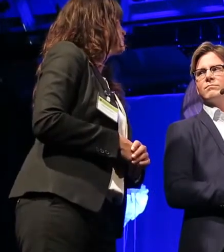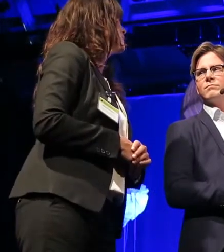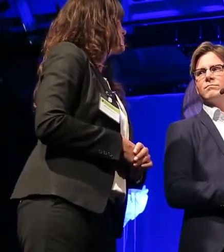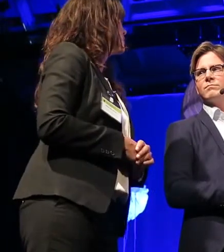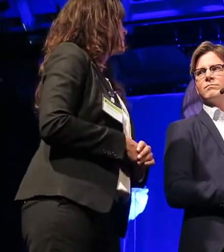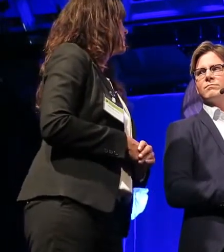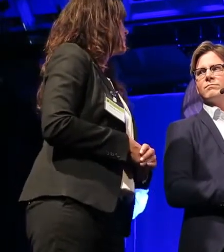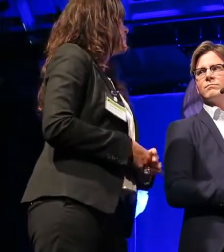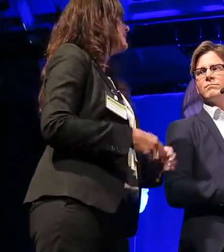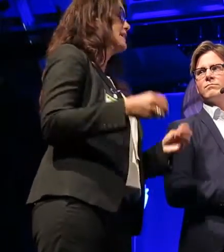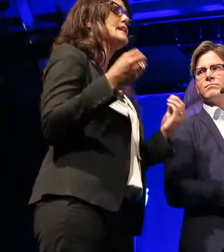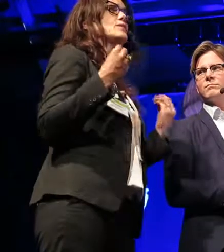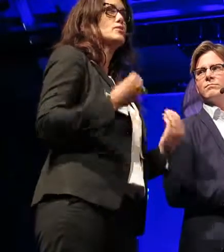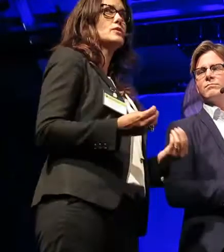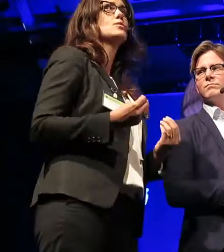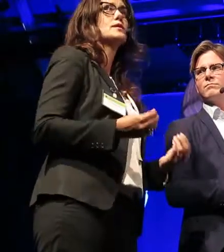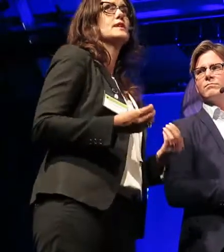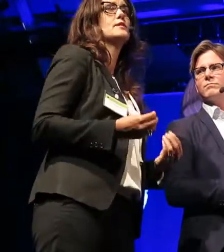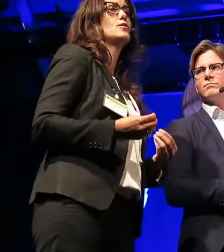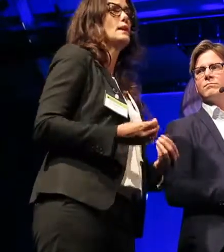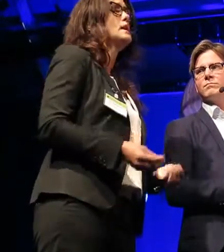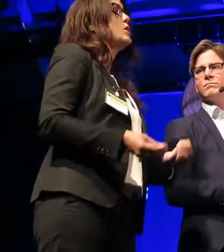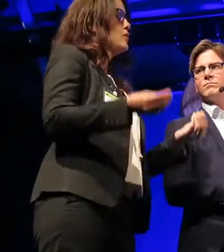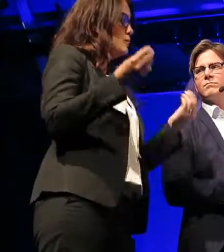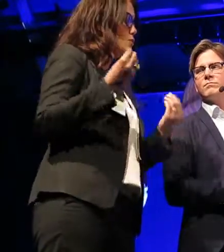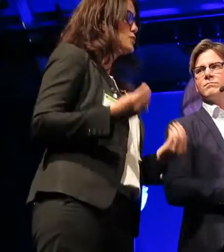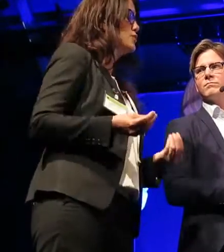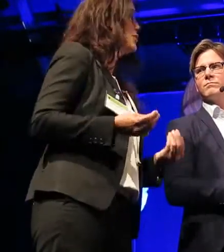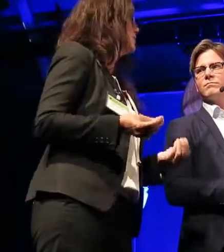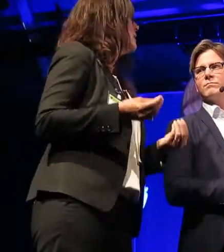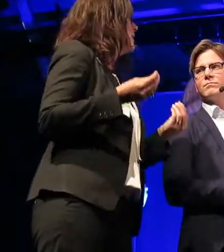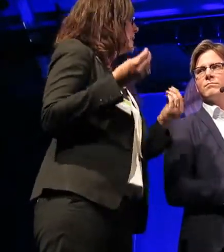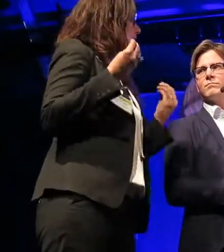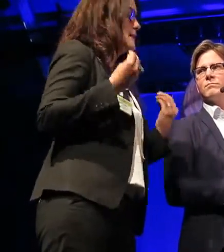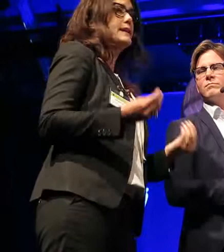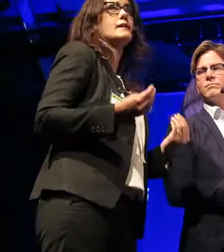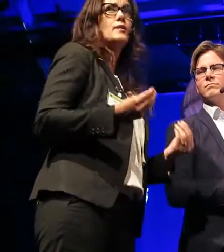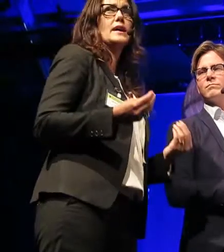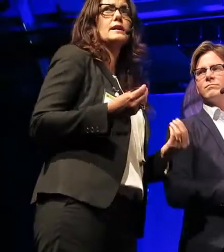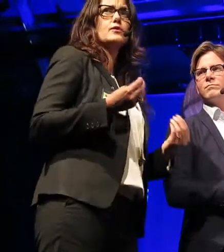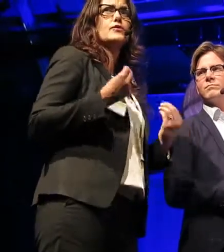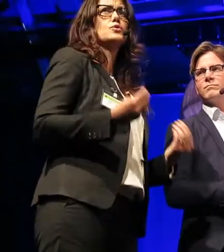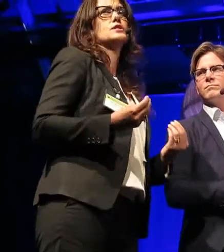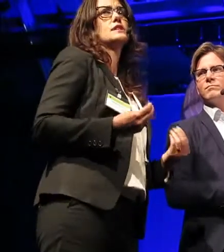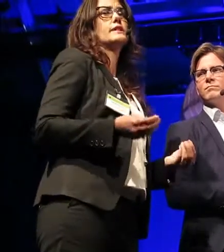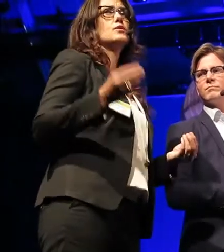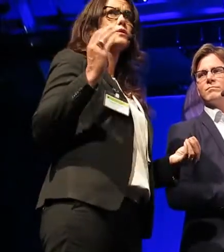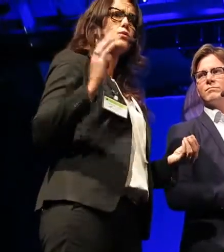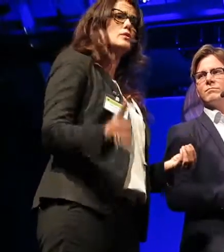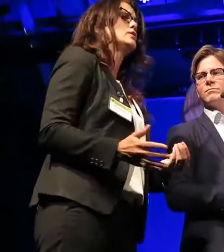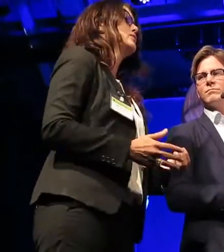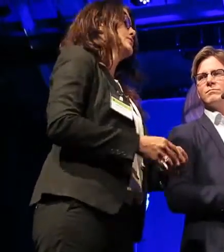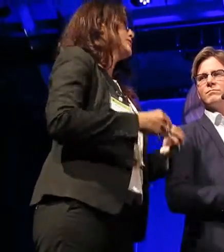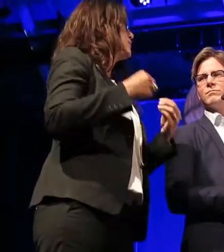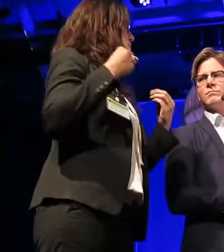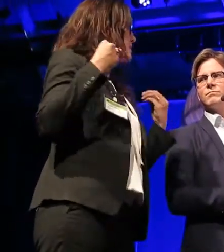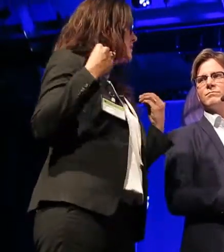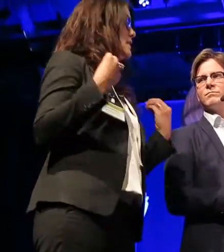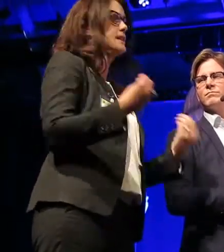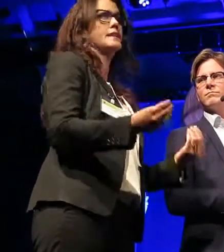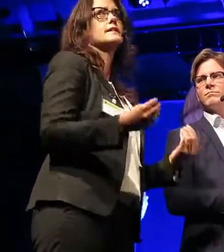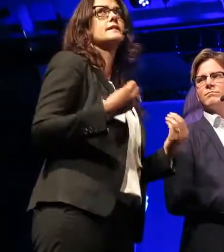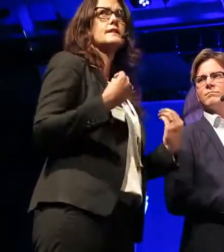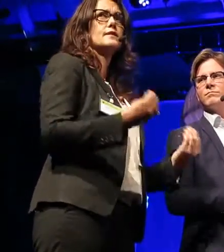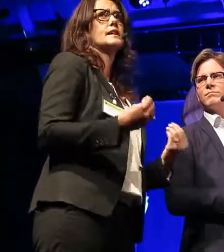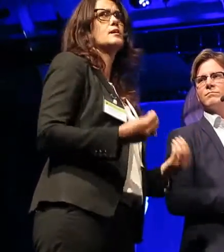lyssna på Göran Grosströms sommarprogram, för att det är en otroligt viktig fråga och vi måste få engagemanget att fortsätta och ett hårt tryck underifrån så